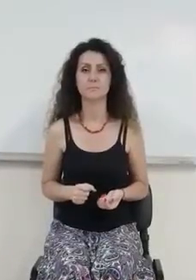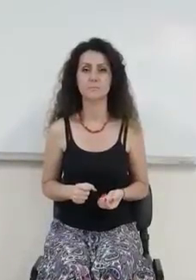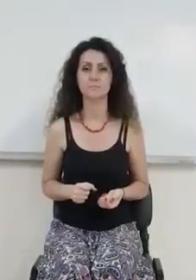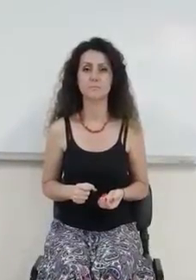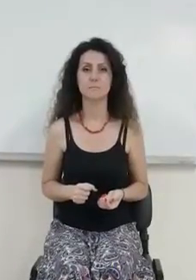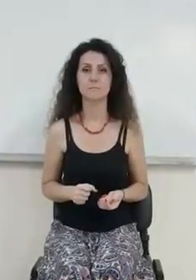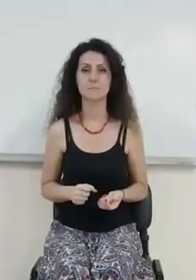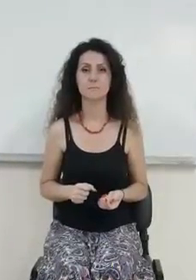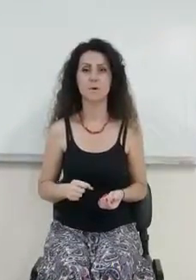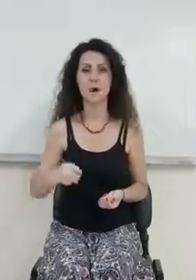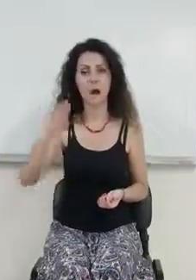Asker,